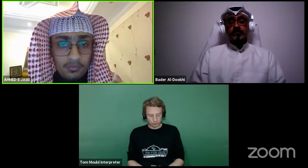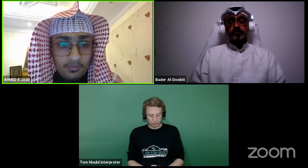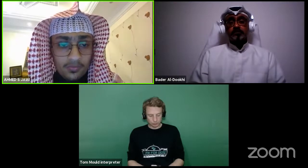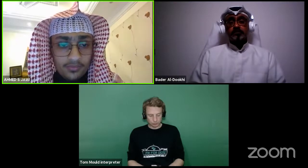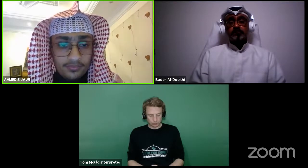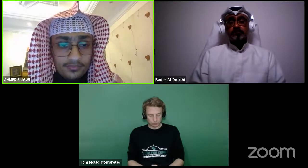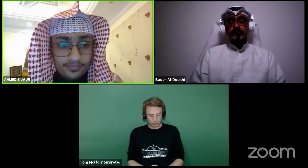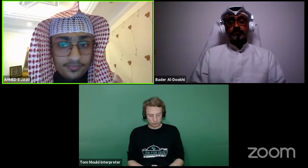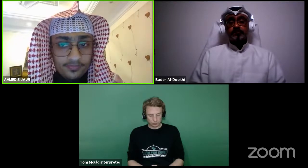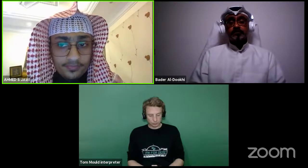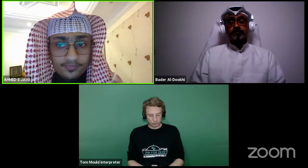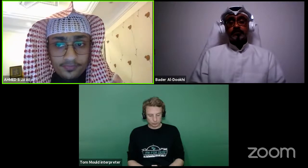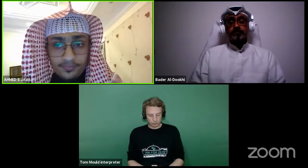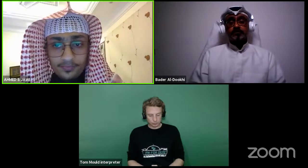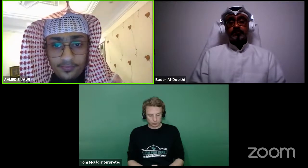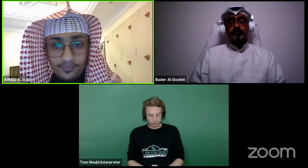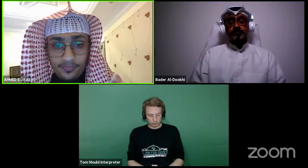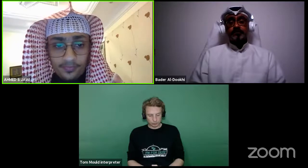كظيم.